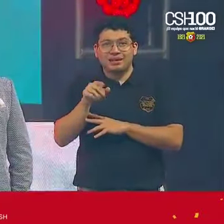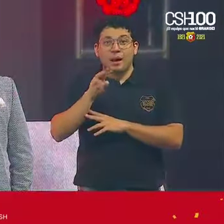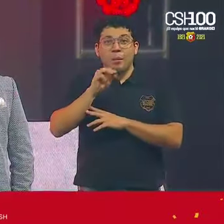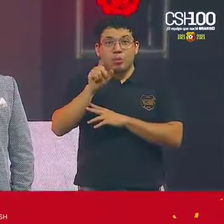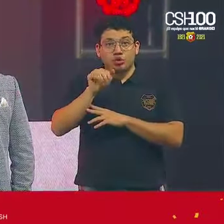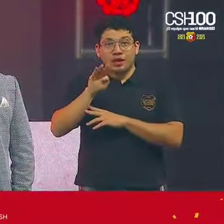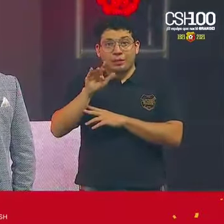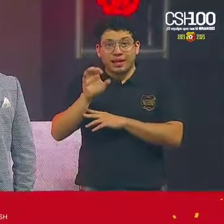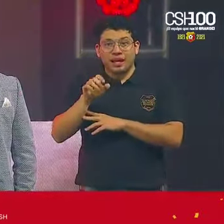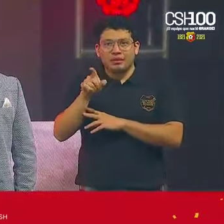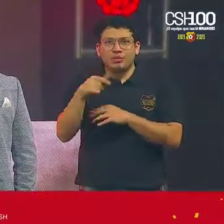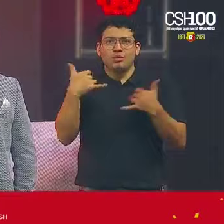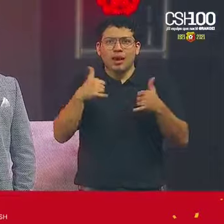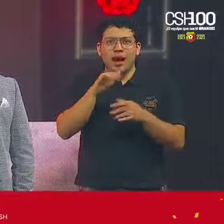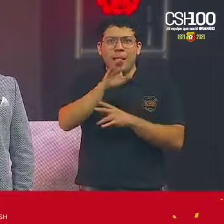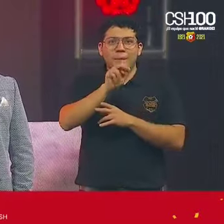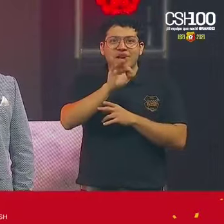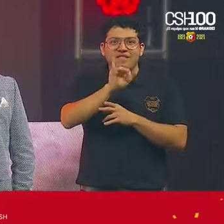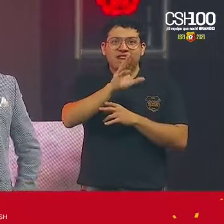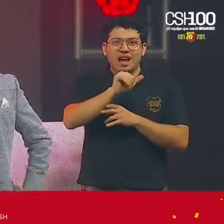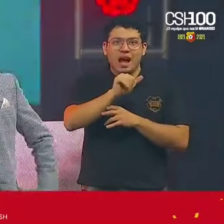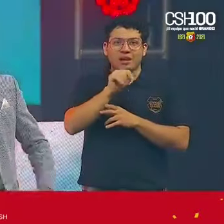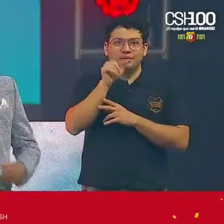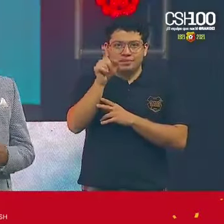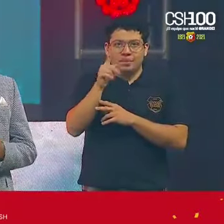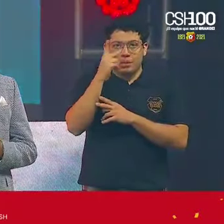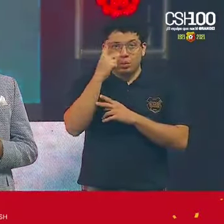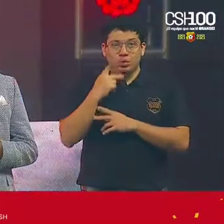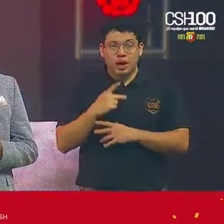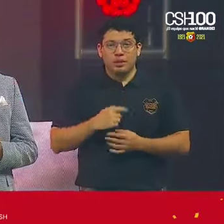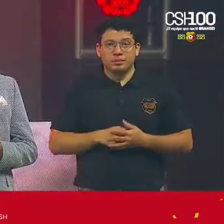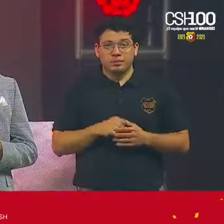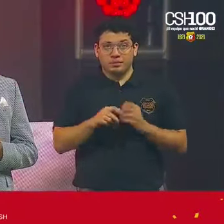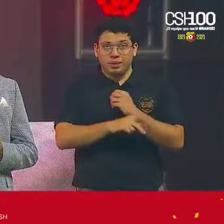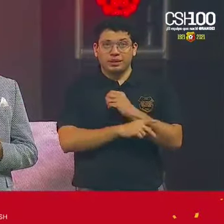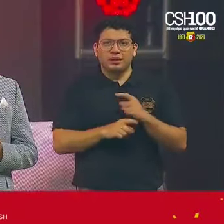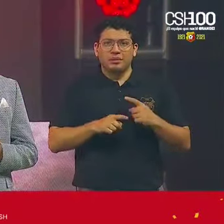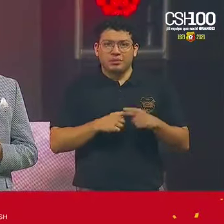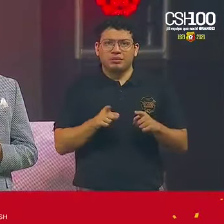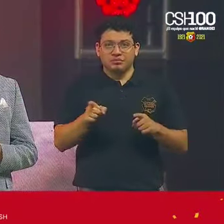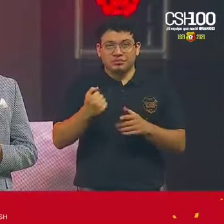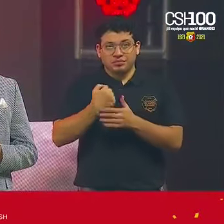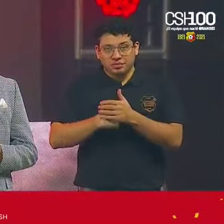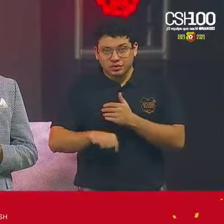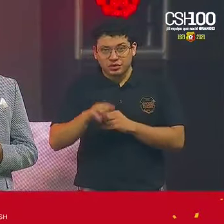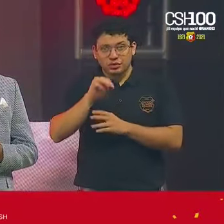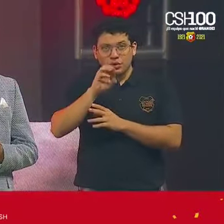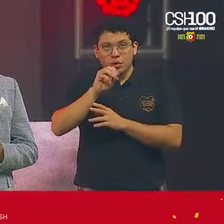Portugal y para el país de Portugal. Pero nació en Mozambique.